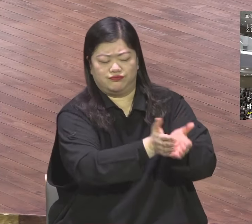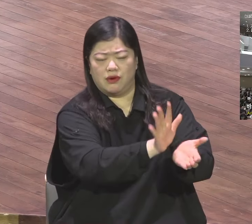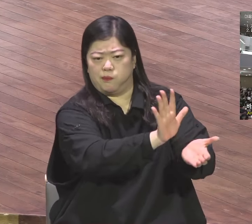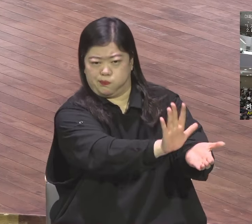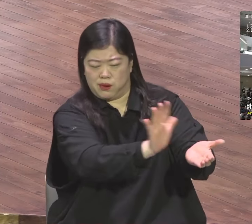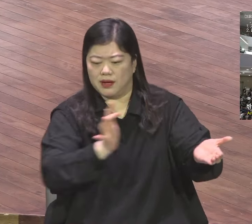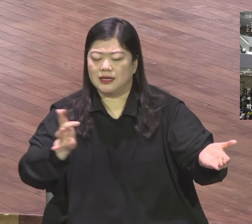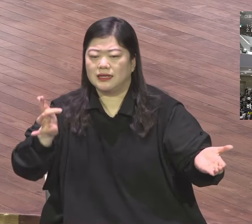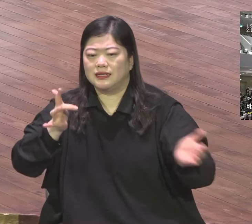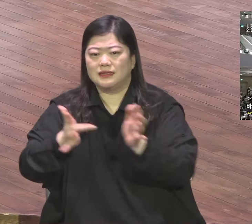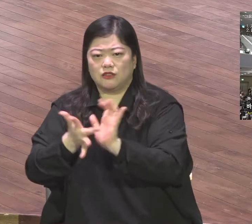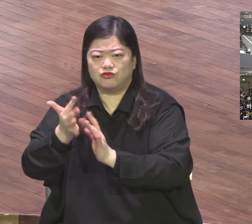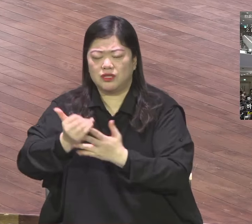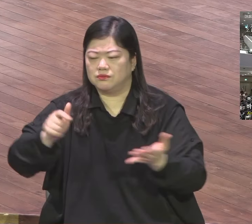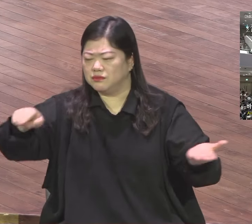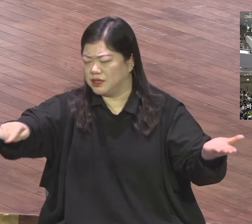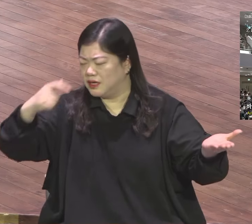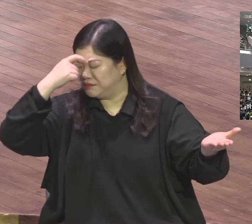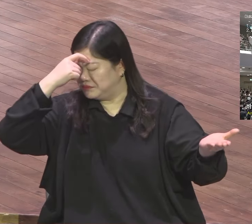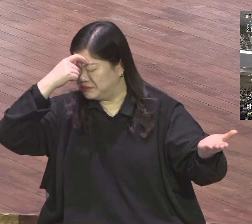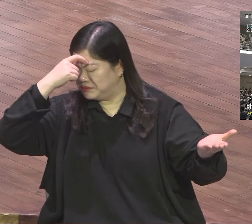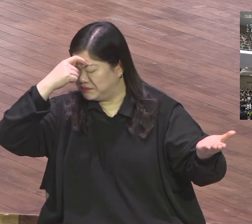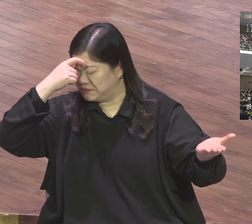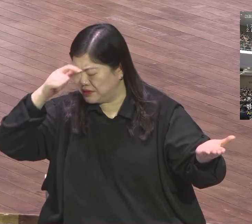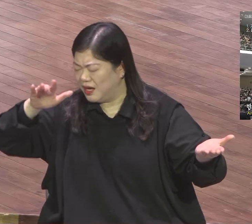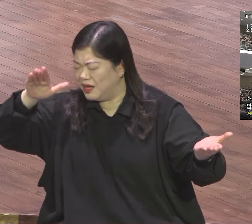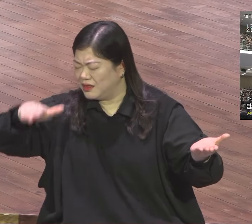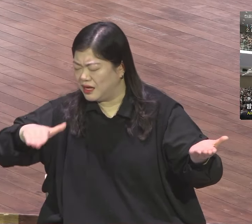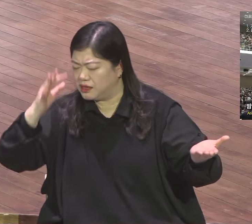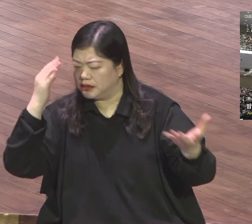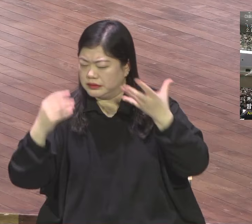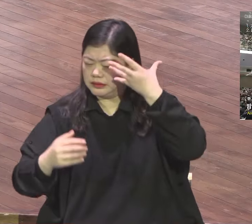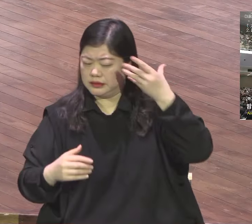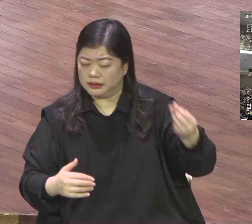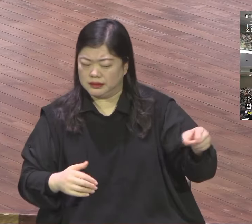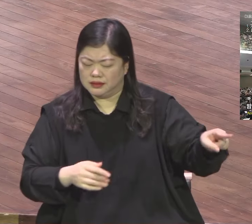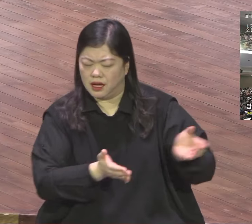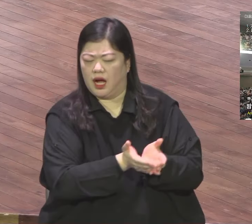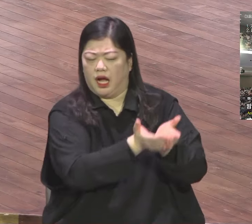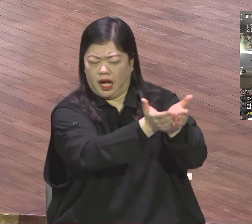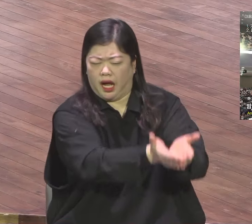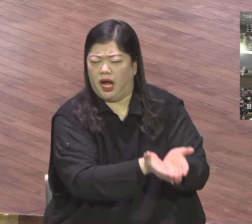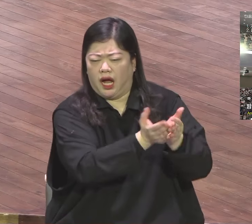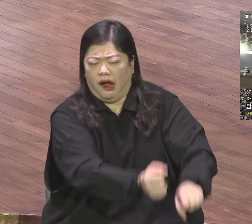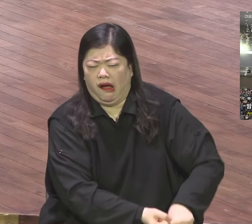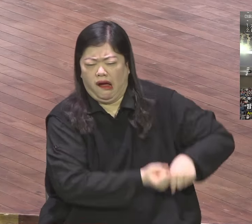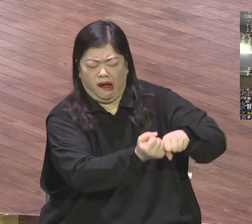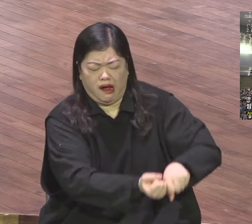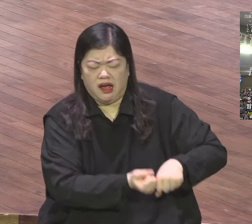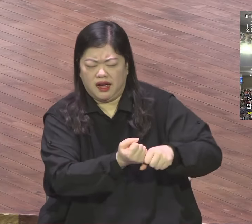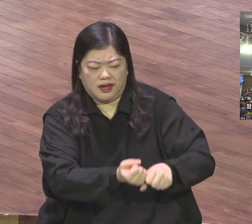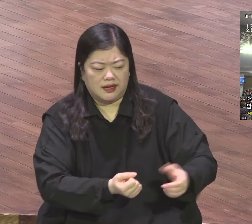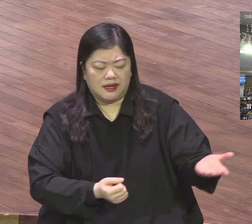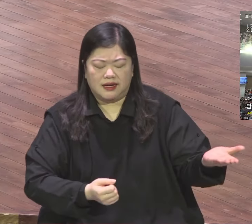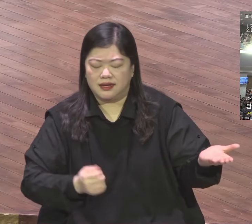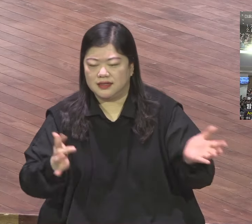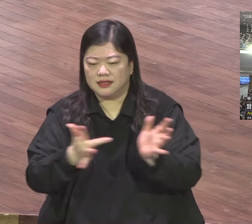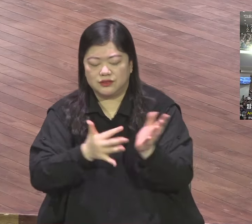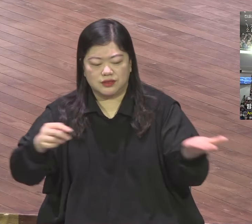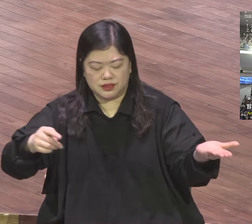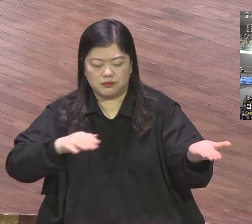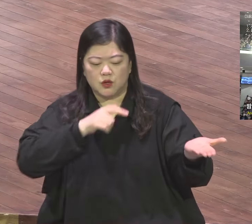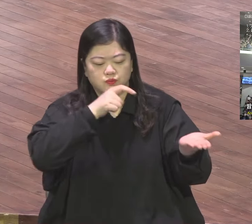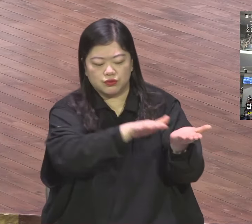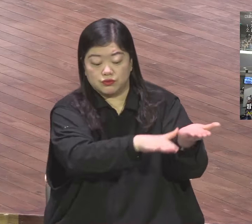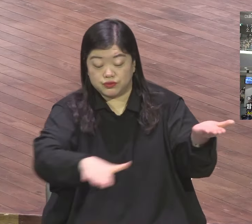바람이 거스름으로 제자들이 힘겹게 노젓는 것을 보시고 밤 사경쯤에 바다 위로 걸어서 그들에게